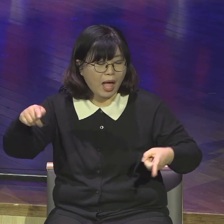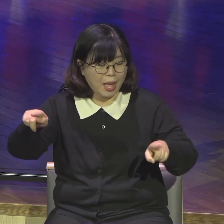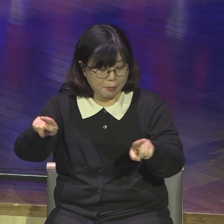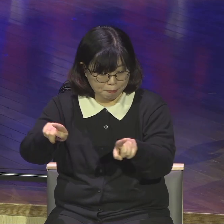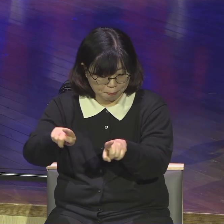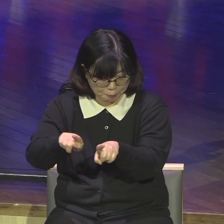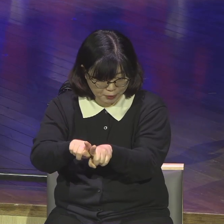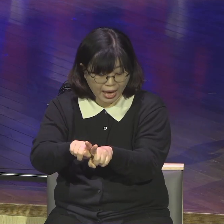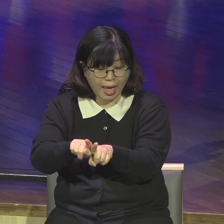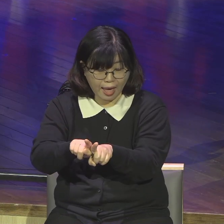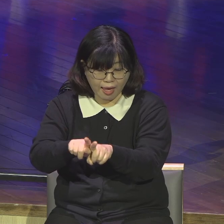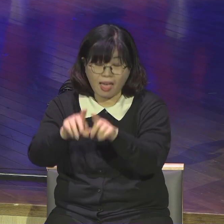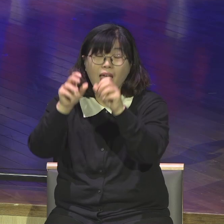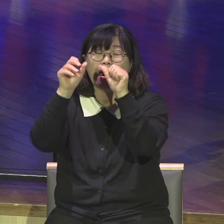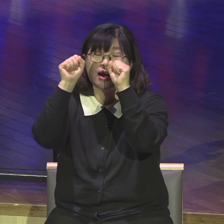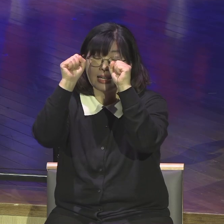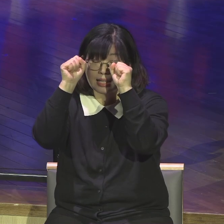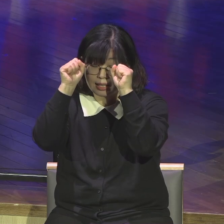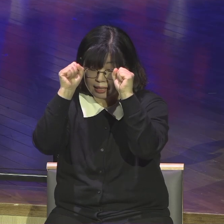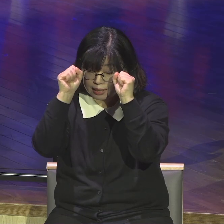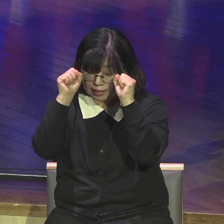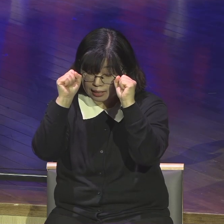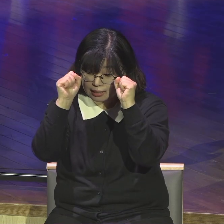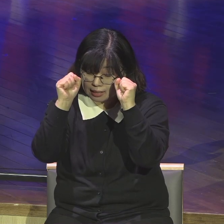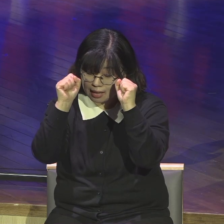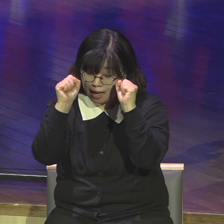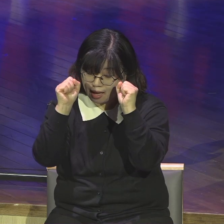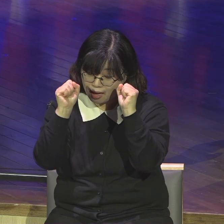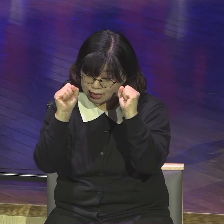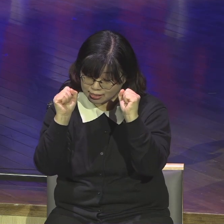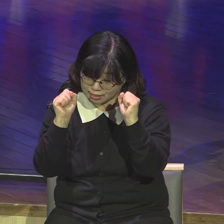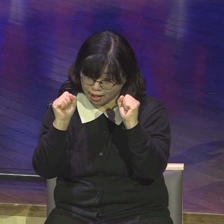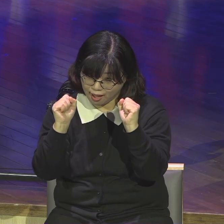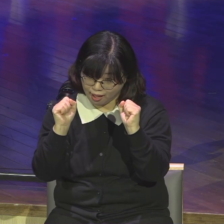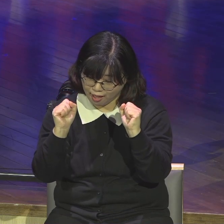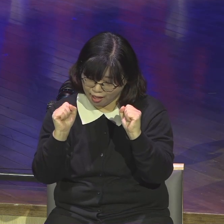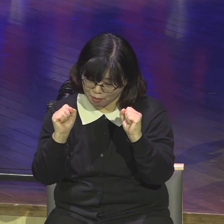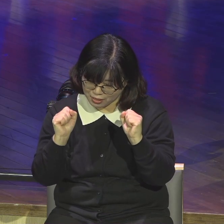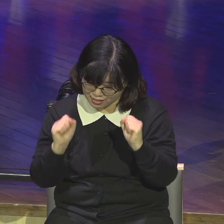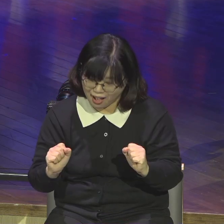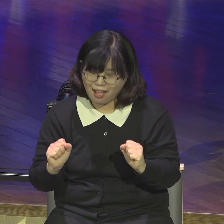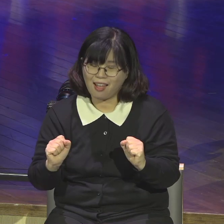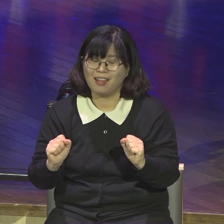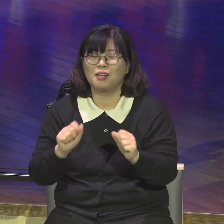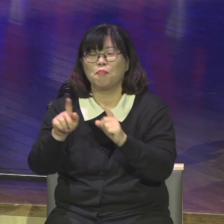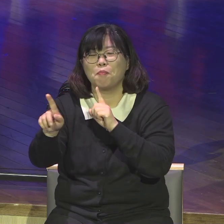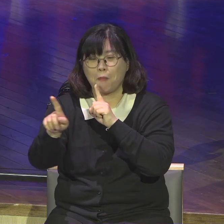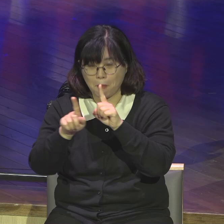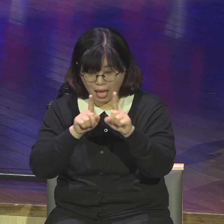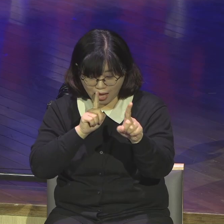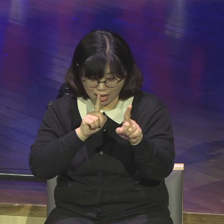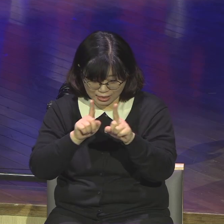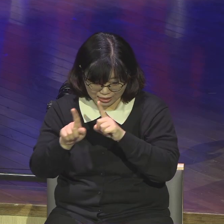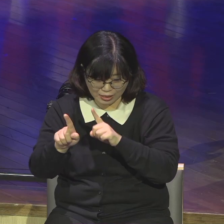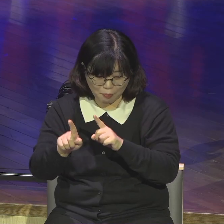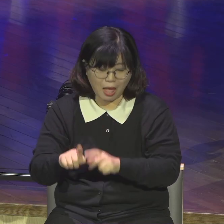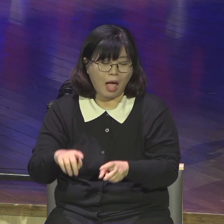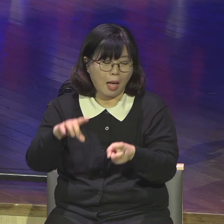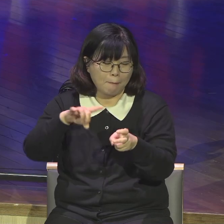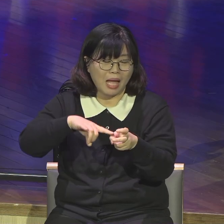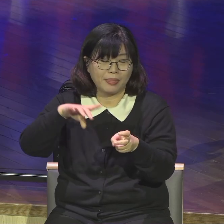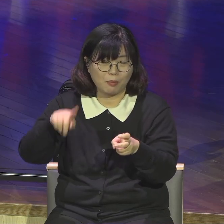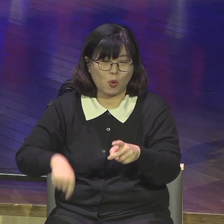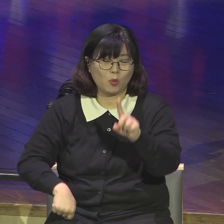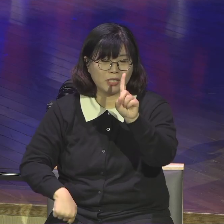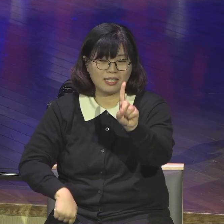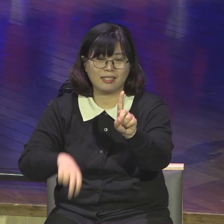제 하나님이 함께 계시다 하미라 마태복음